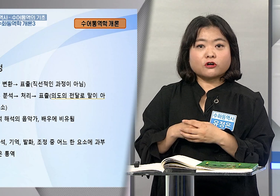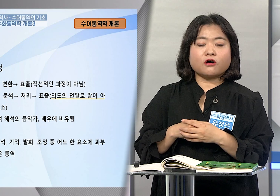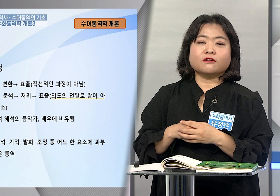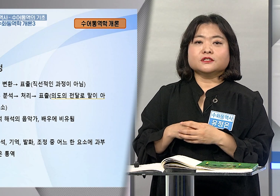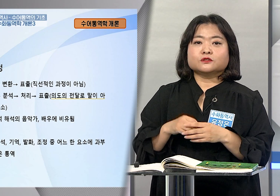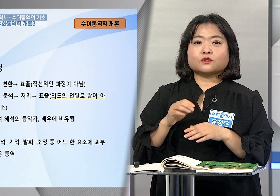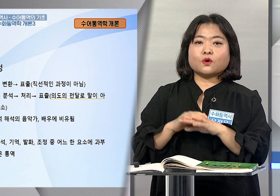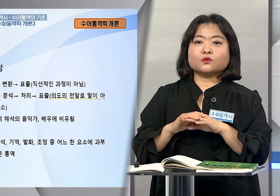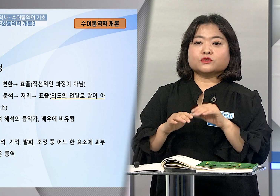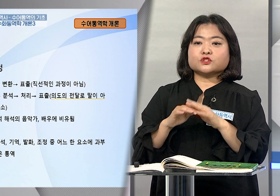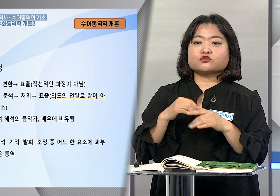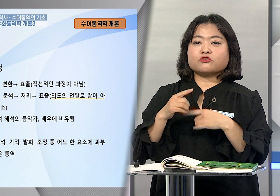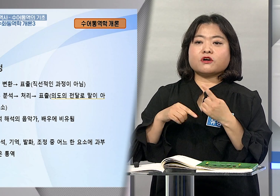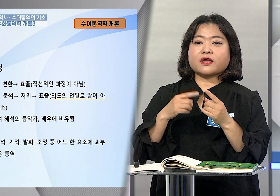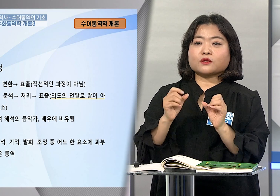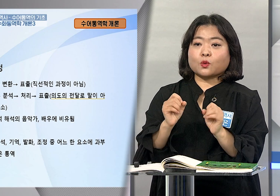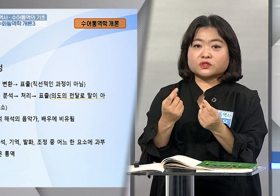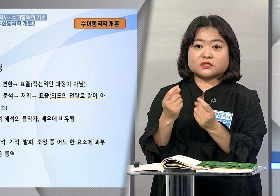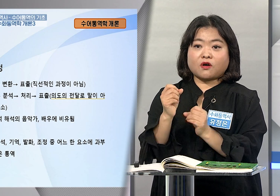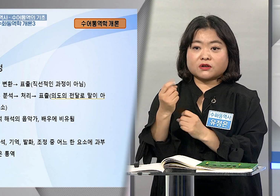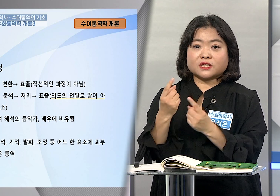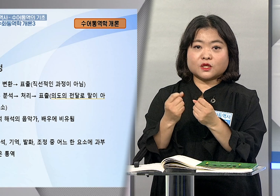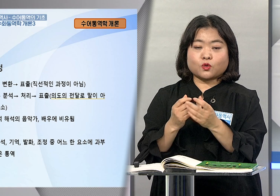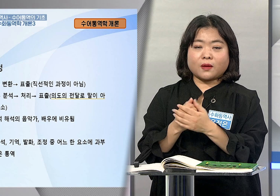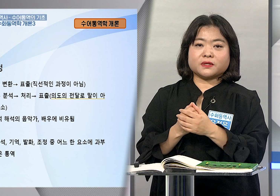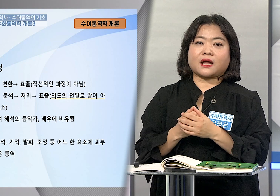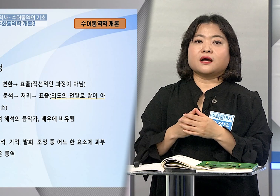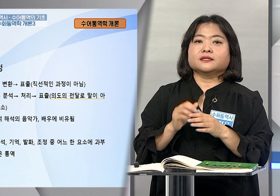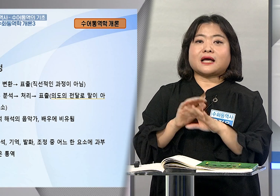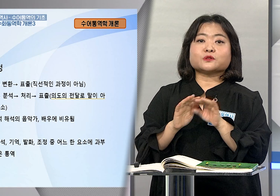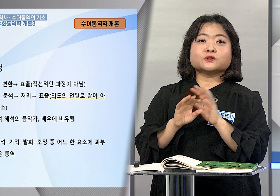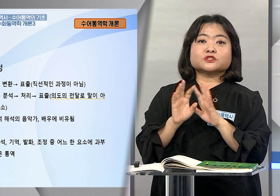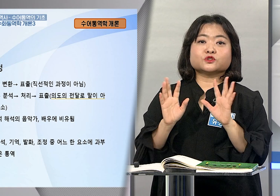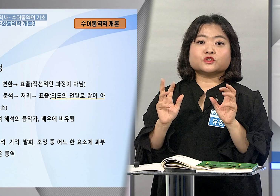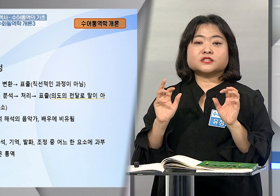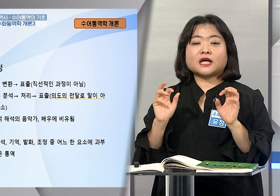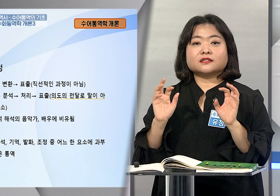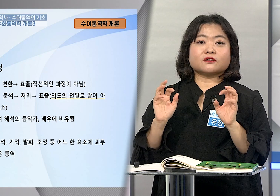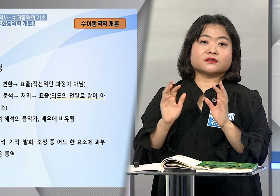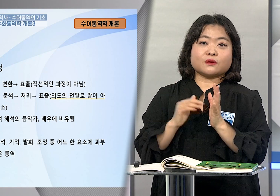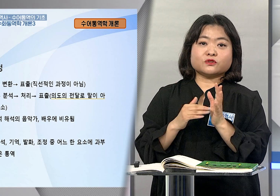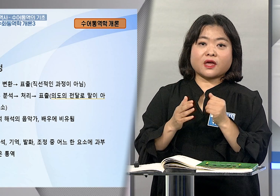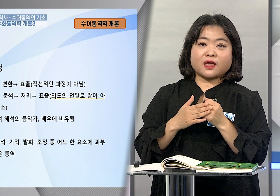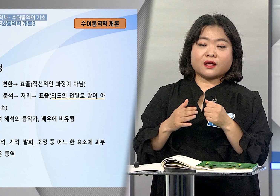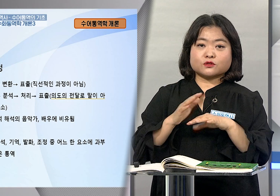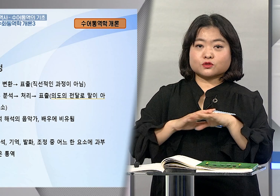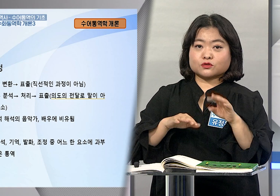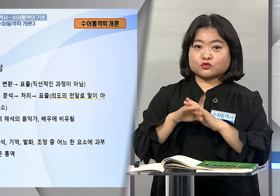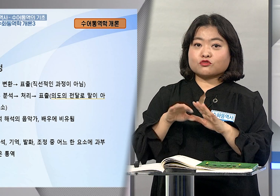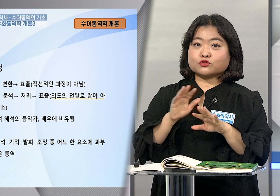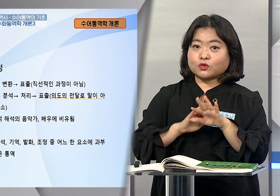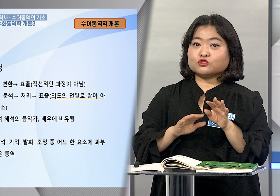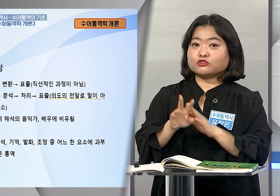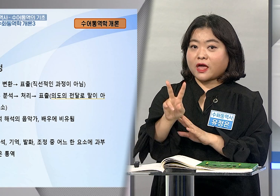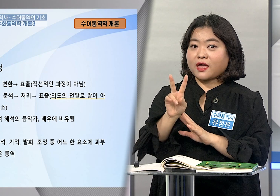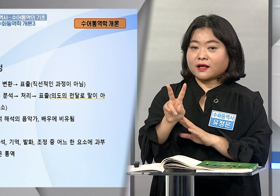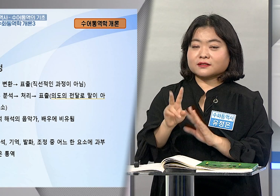하고요. 또 우리 수어의 동시성이기도 합니다. 양손을 쓰고 있다는 것 때문에 손이 두 개,